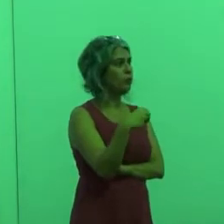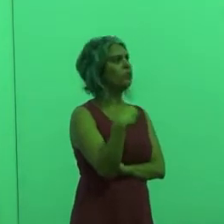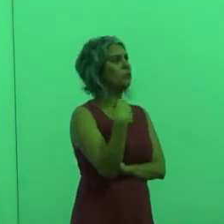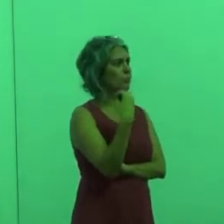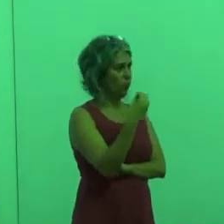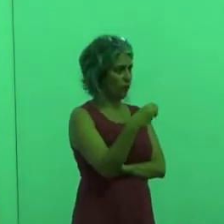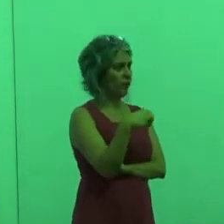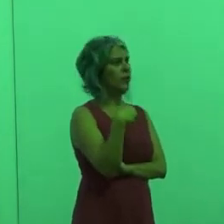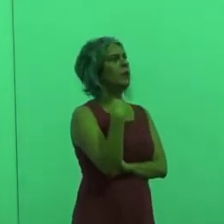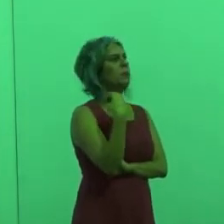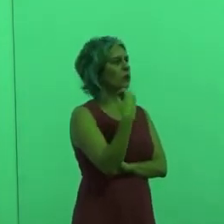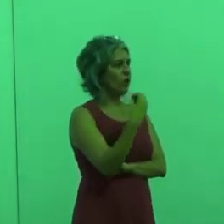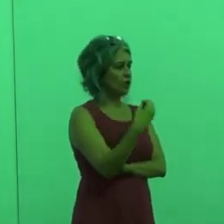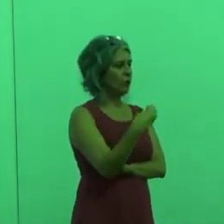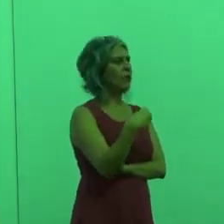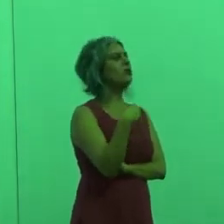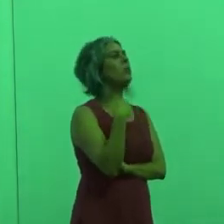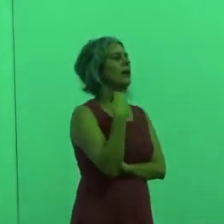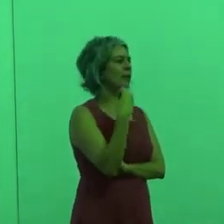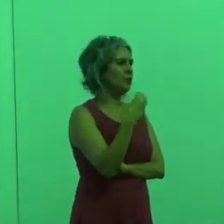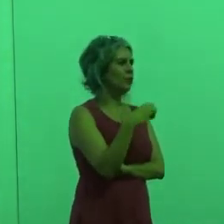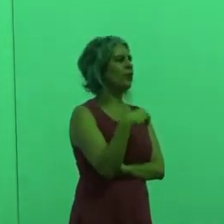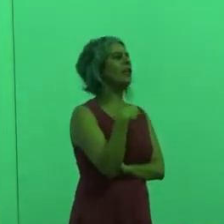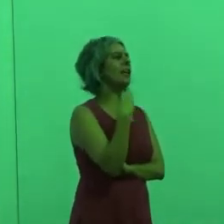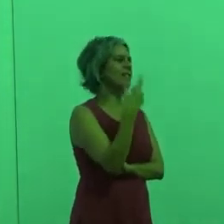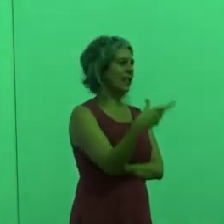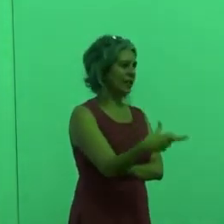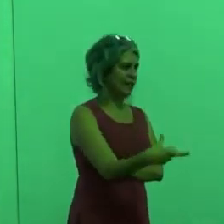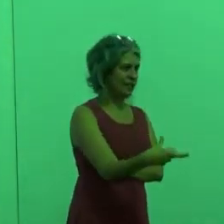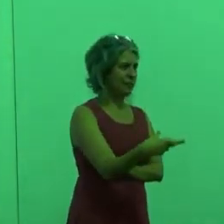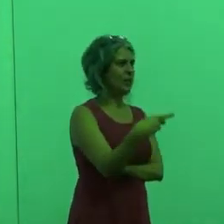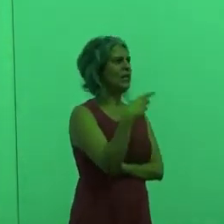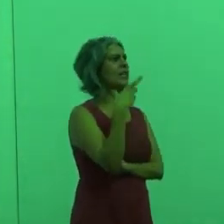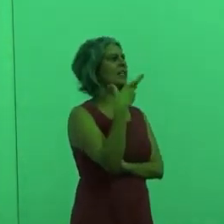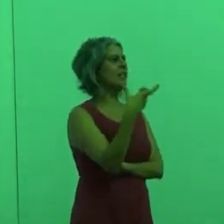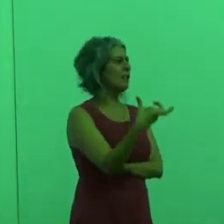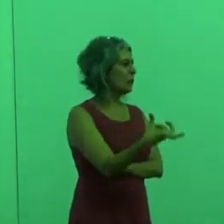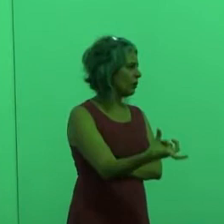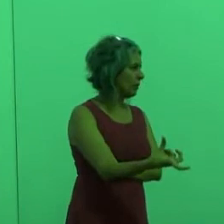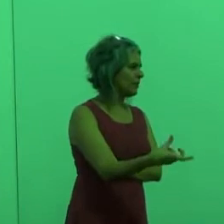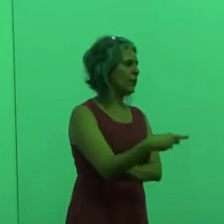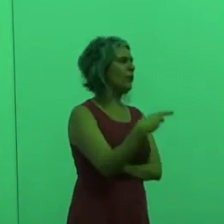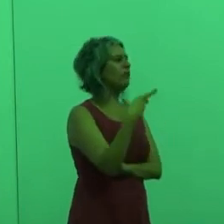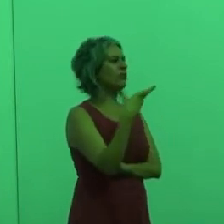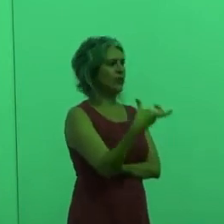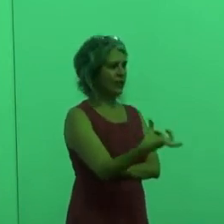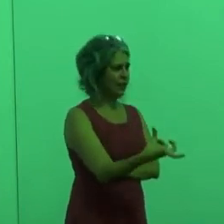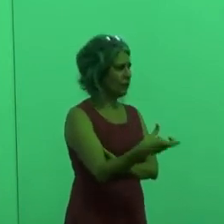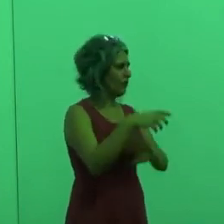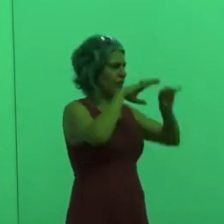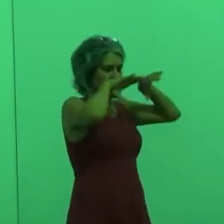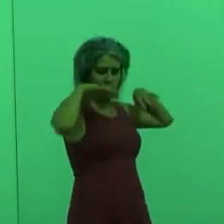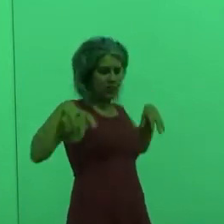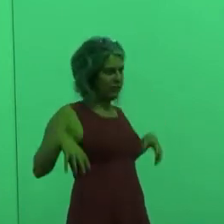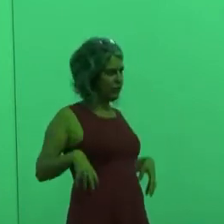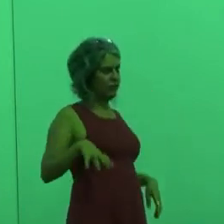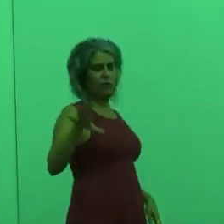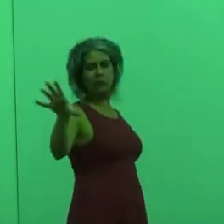esse corpo mitologicamente com aquela editora, que era a sala da casa do cara, quando aparecia alguma foto, era ele no sofá cheio de livro em volta, um